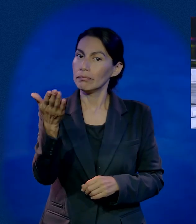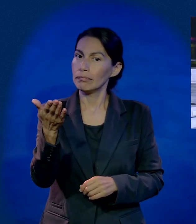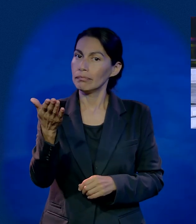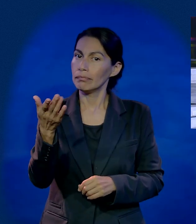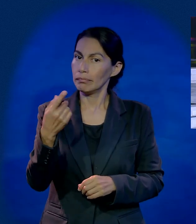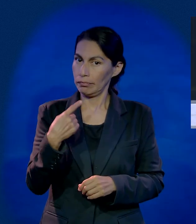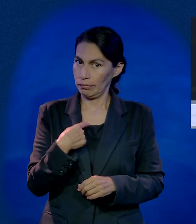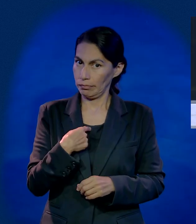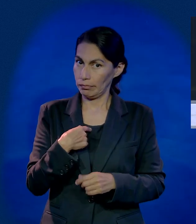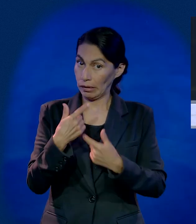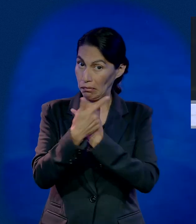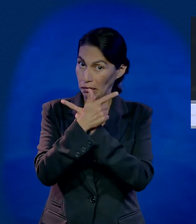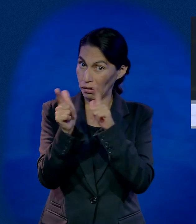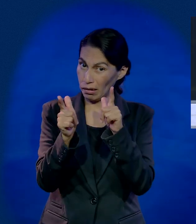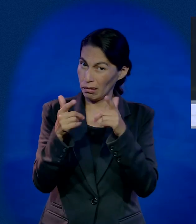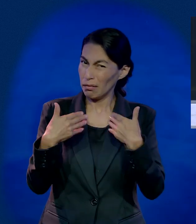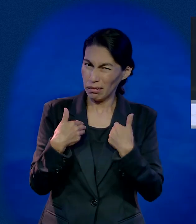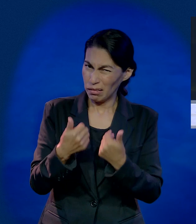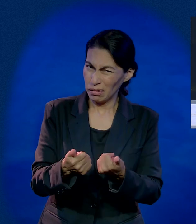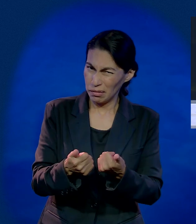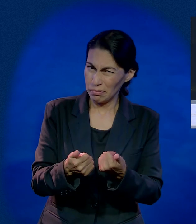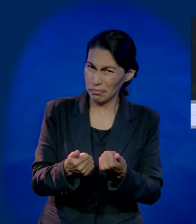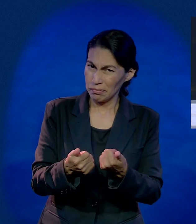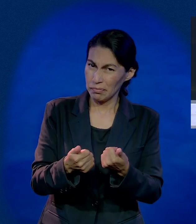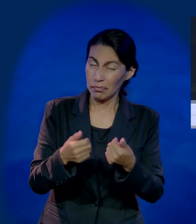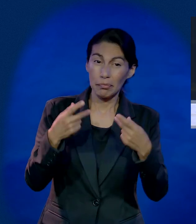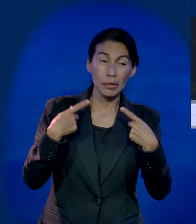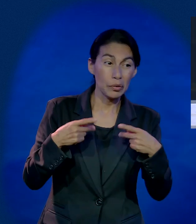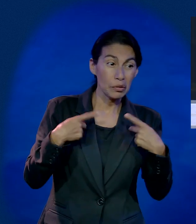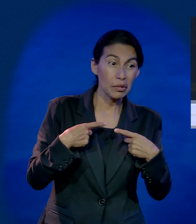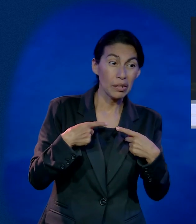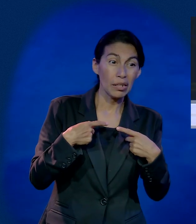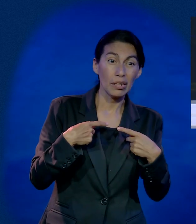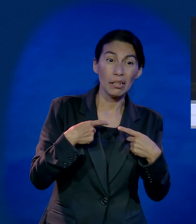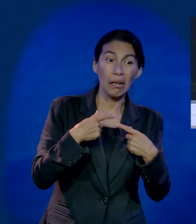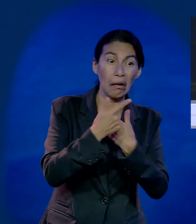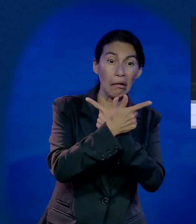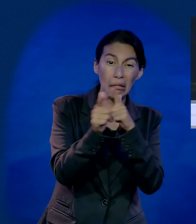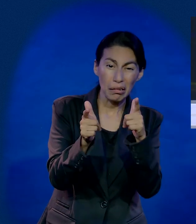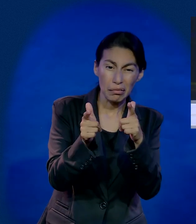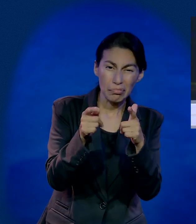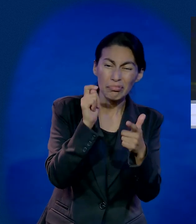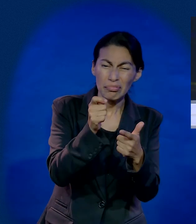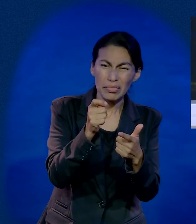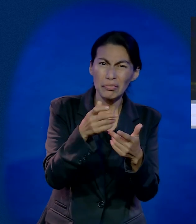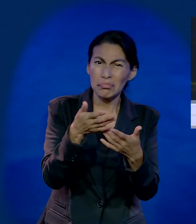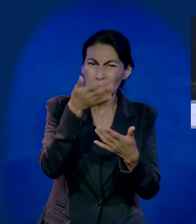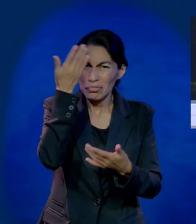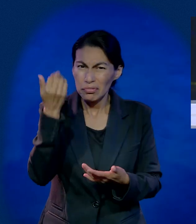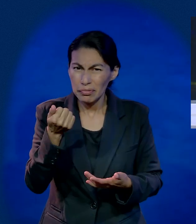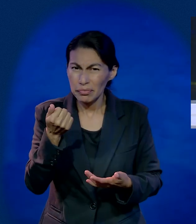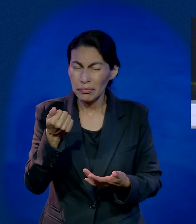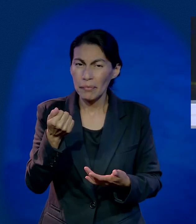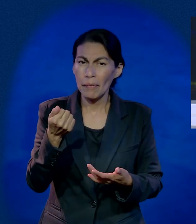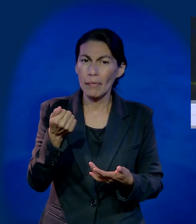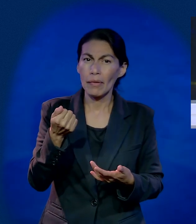Si usted y yo no comprendemos la libertad, es decir, lo voy a decir otra vez, quien no sabe qué es la